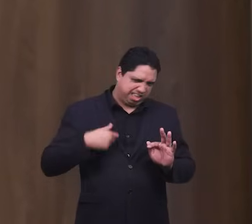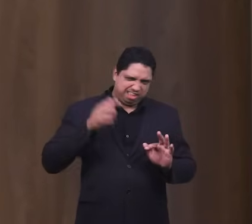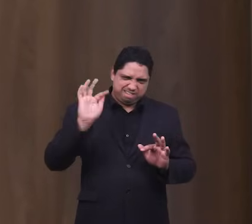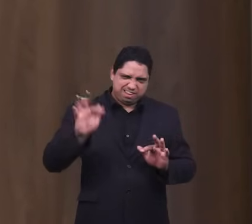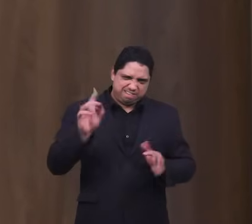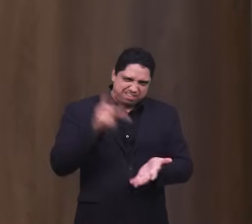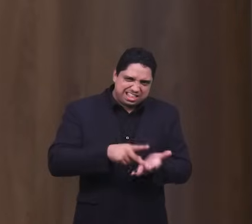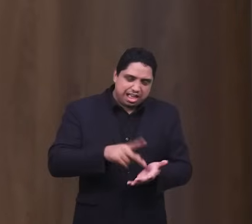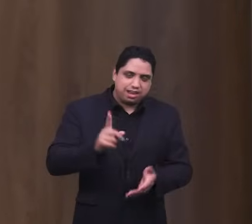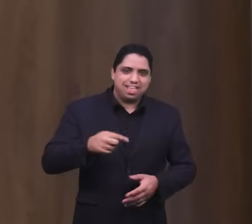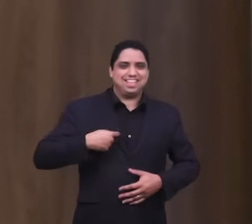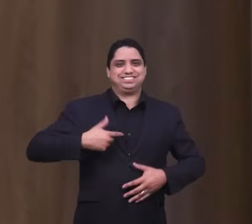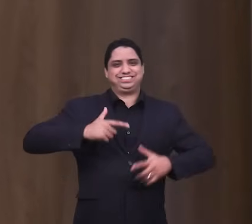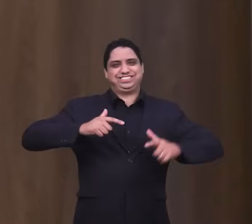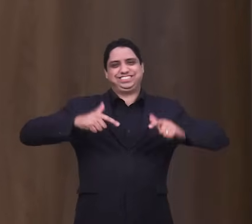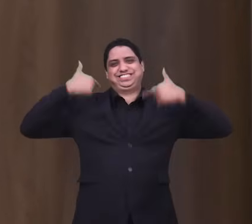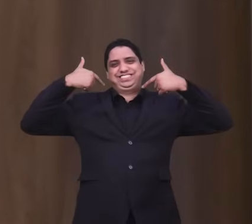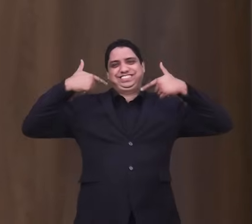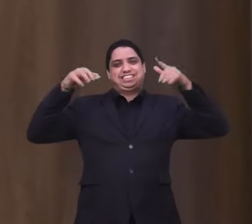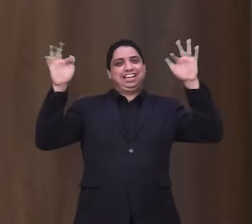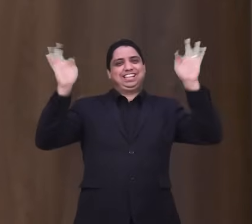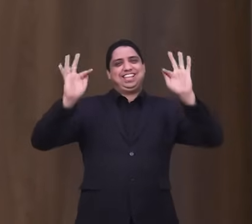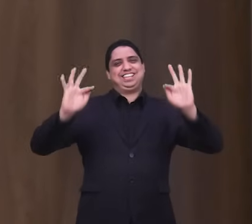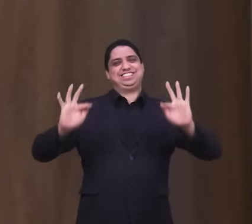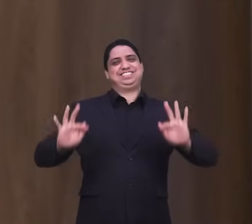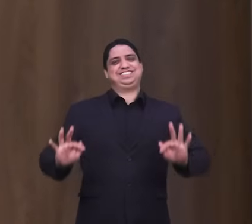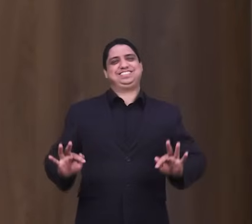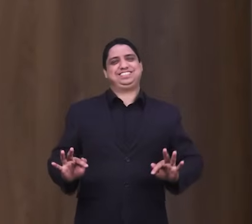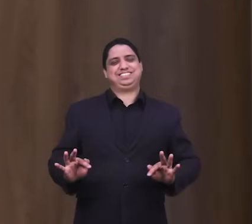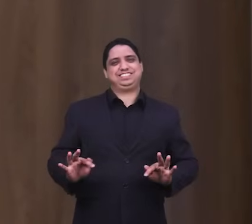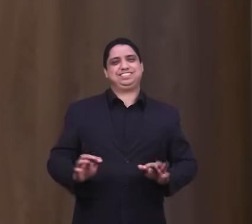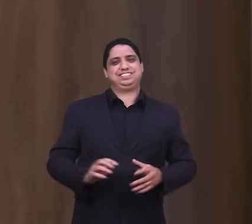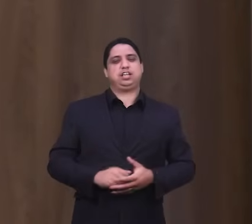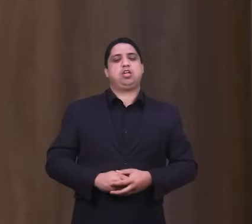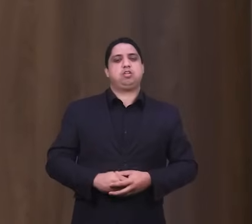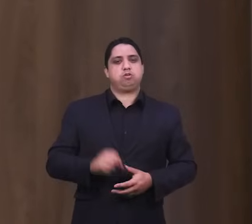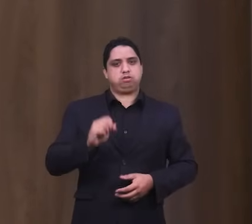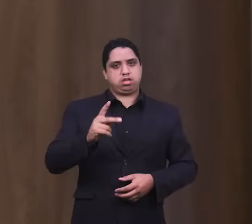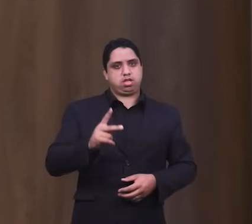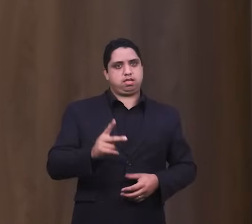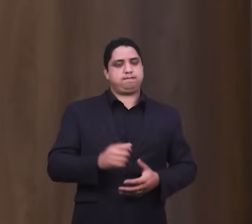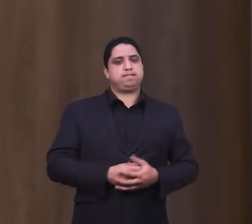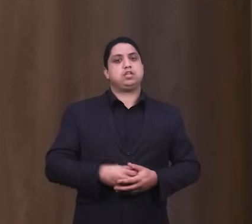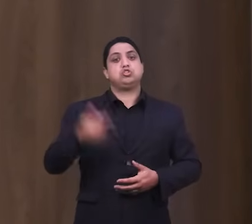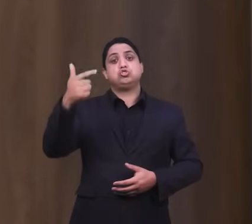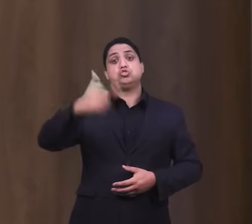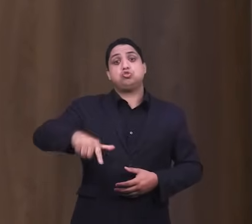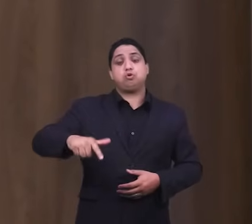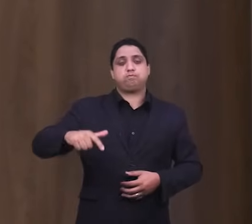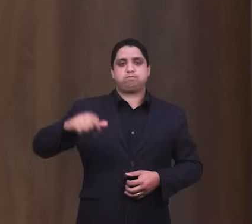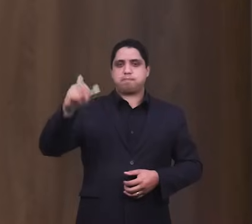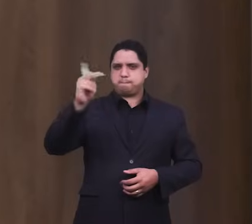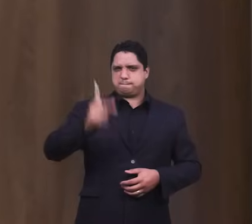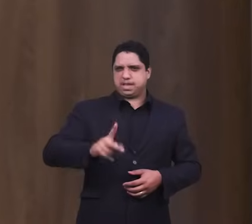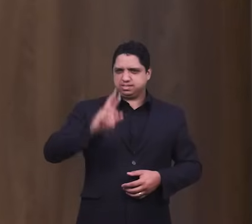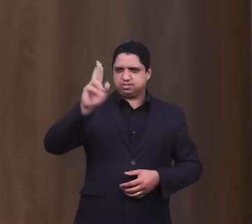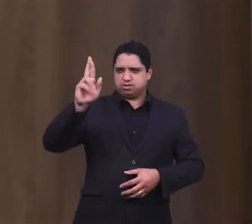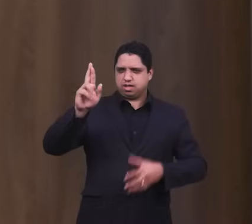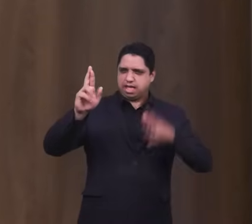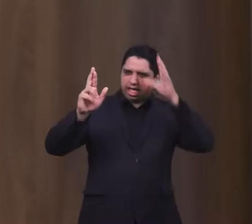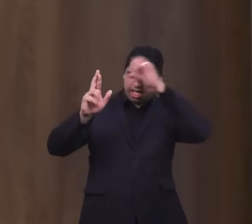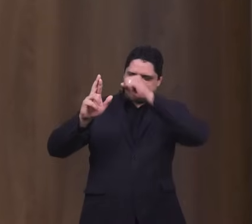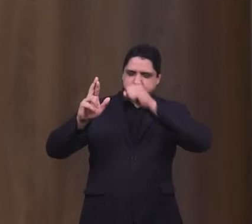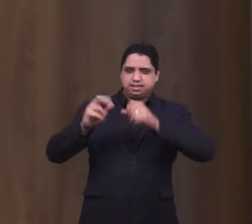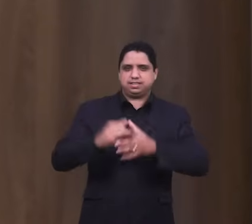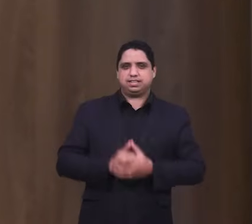estou feliz de estar aqui com vocês. Então vamos voltar lá no nosso sinal da paz do Senhor, porque a gente dá a paz do Senhor